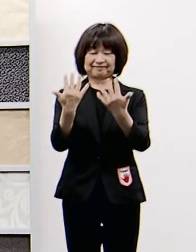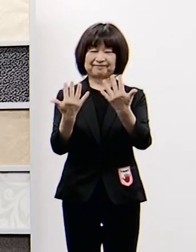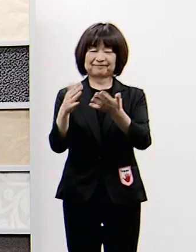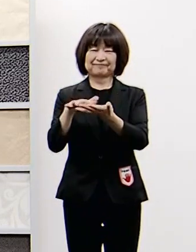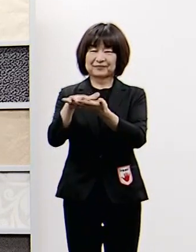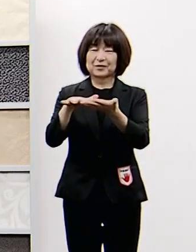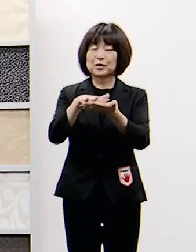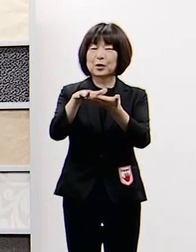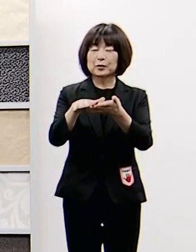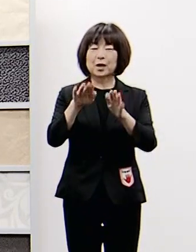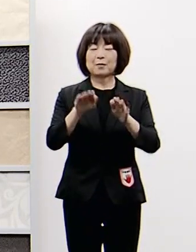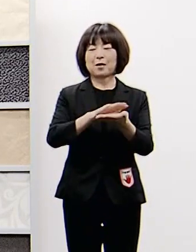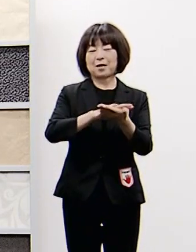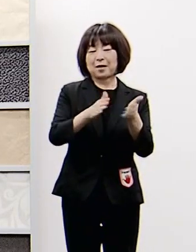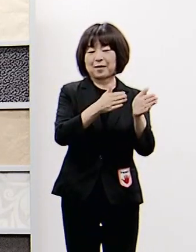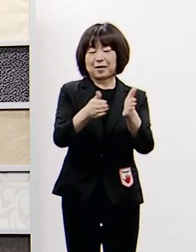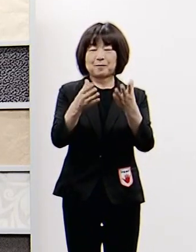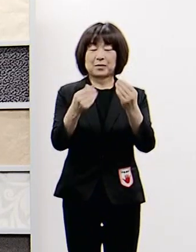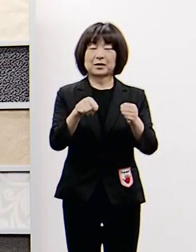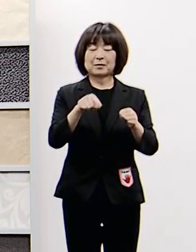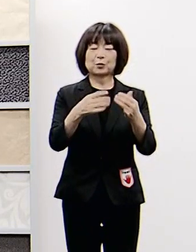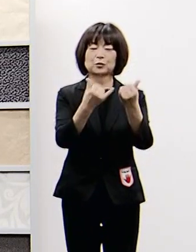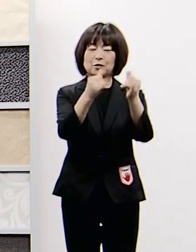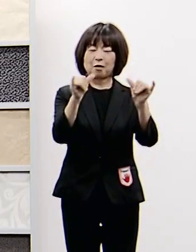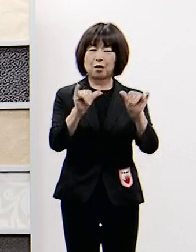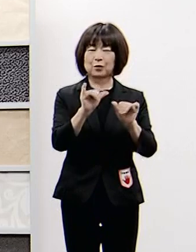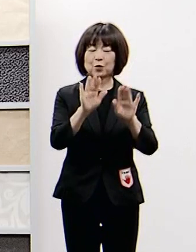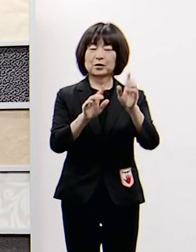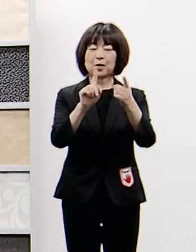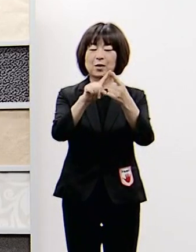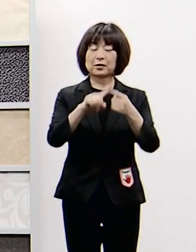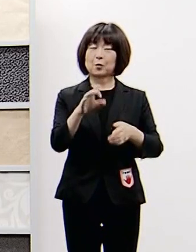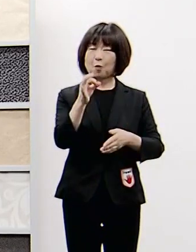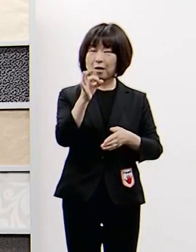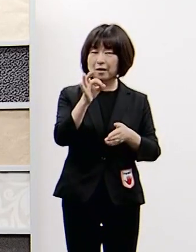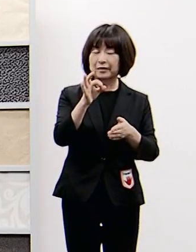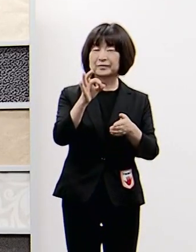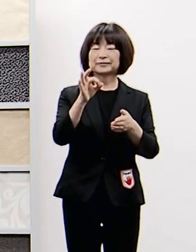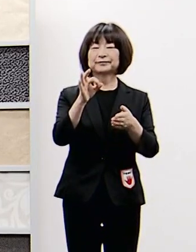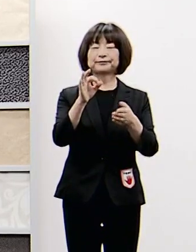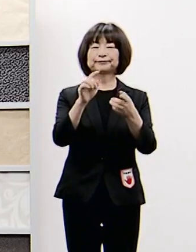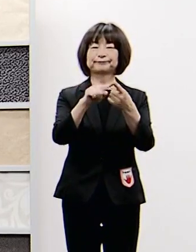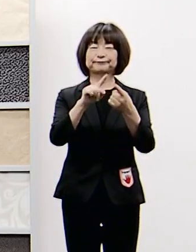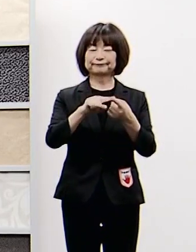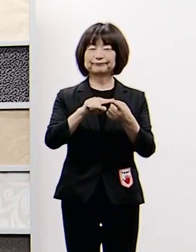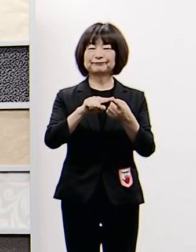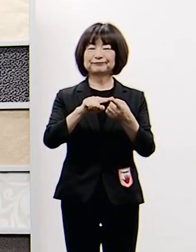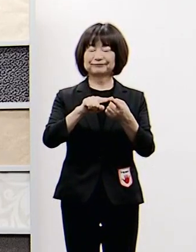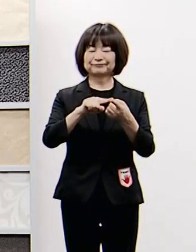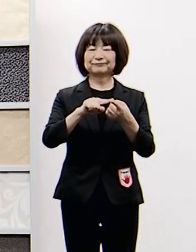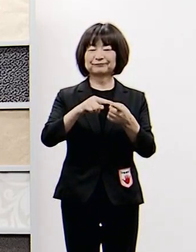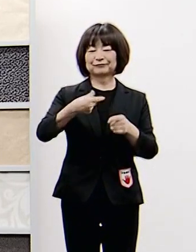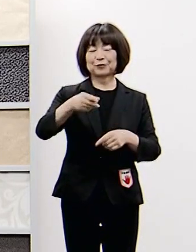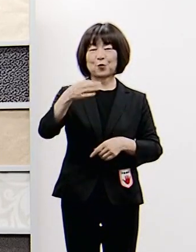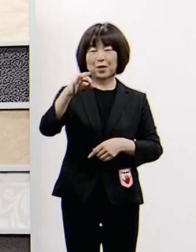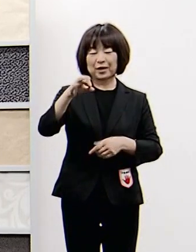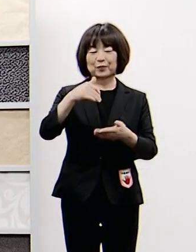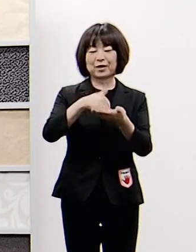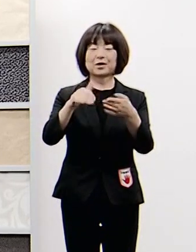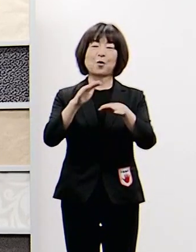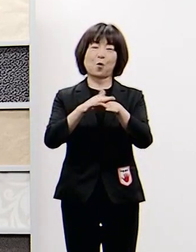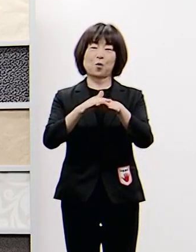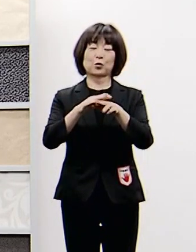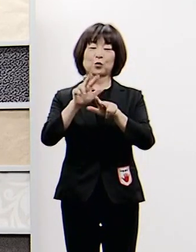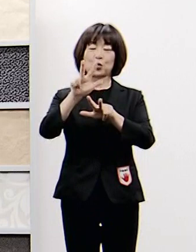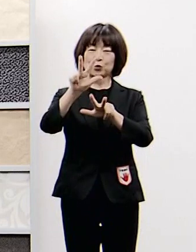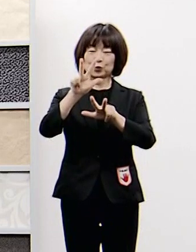現況価格現在の価格ですからその価格に基づいて継続賃料のいろんな算定方法はありますがこの一般的